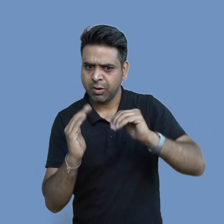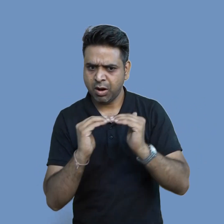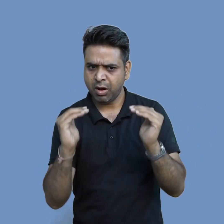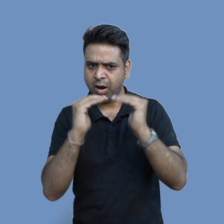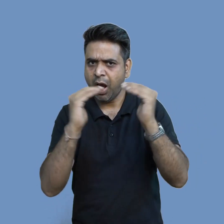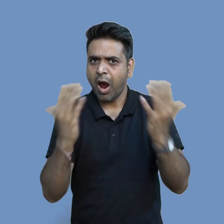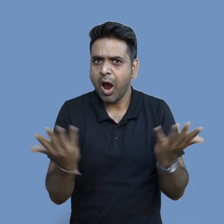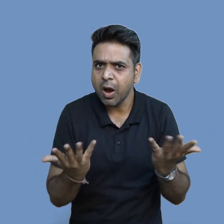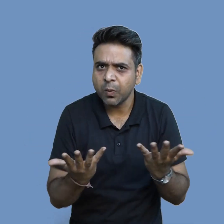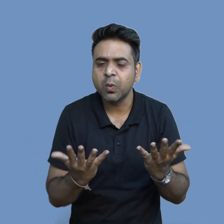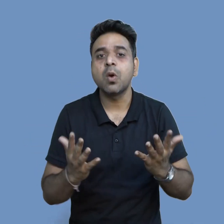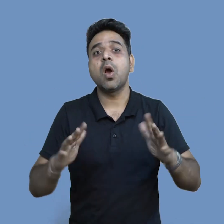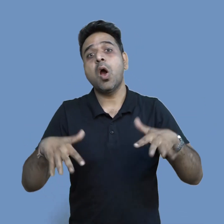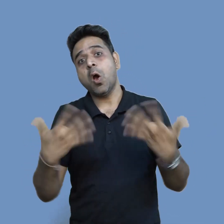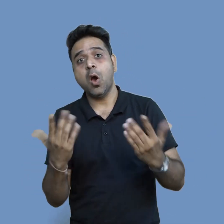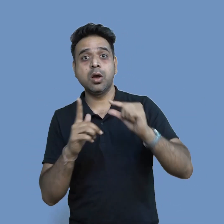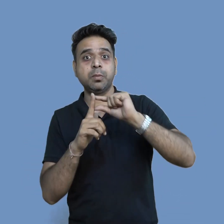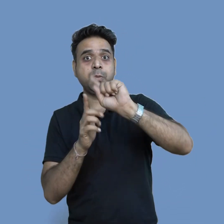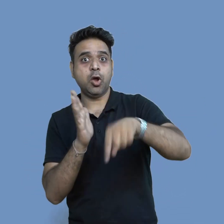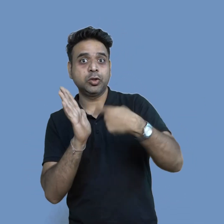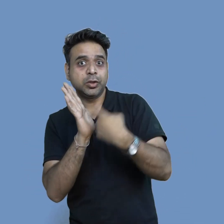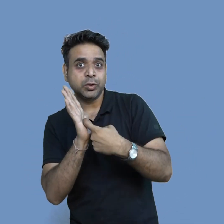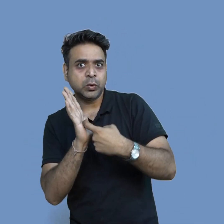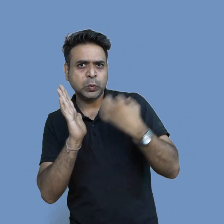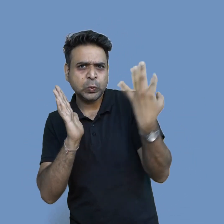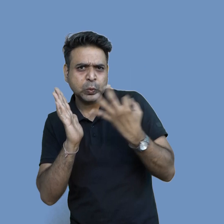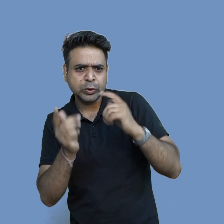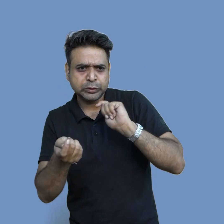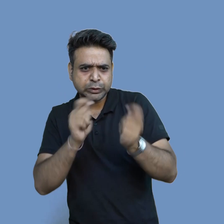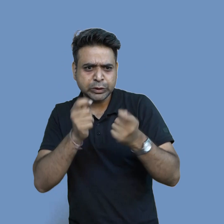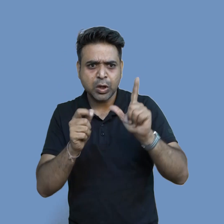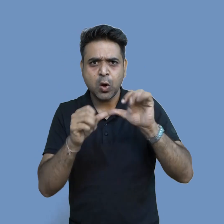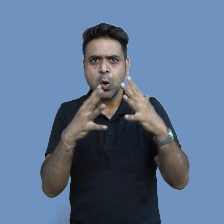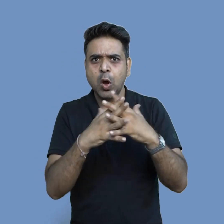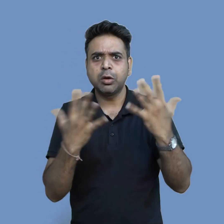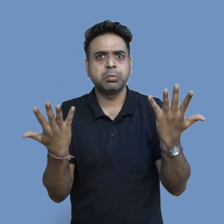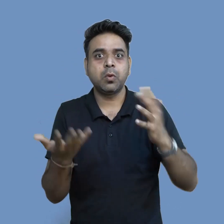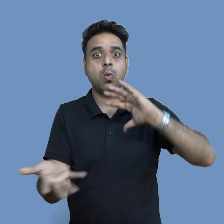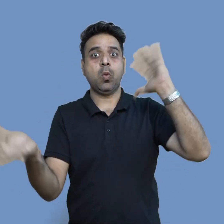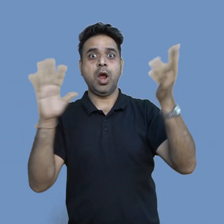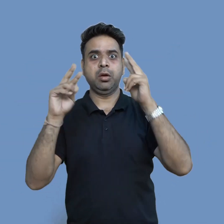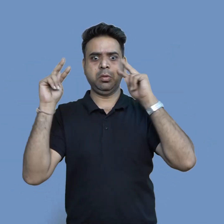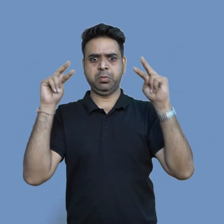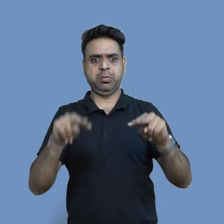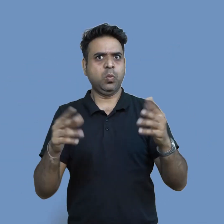डेफ दिव्यांगजन। इसके अंदर हम देख सकते हैं कि क्या नई शिक्षण नीतियां आ रही हैं, किस तरह के बदलाव हम